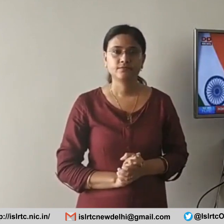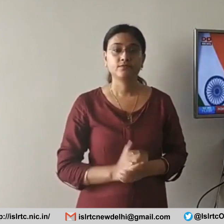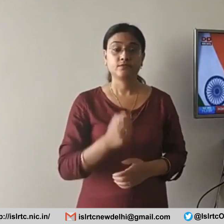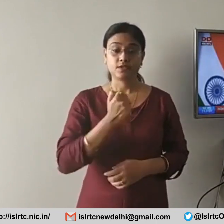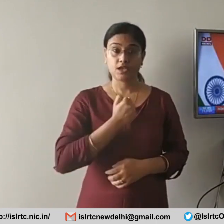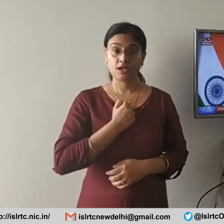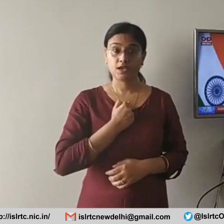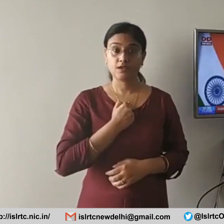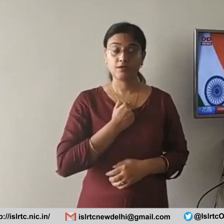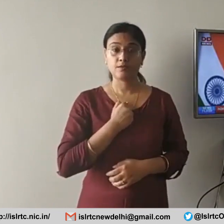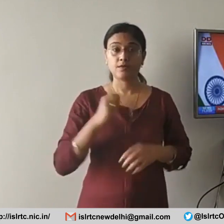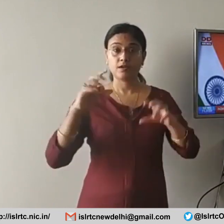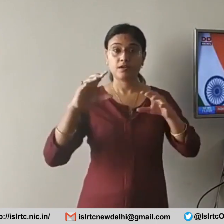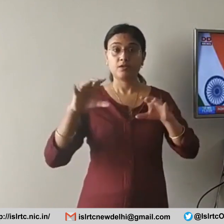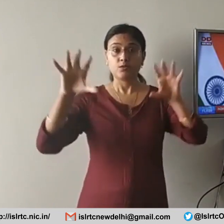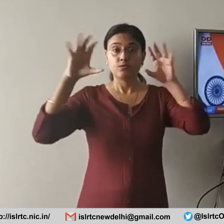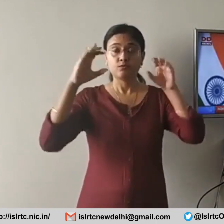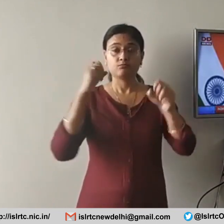हमारे संविधान में